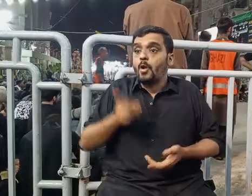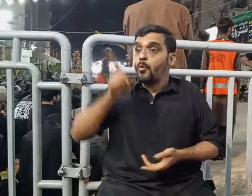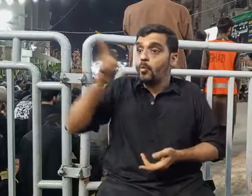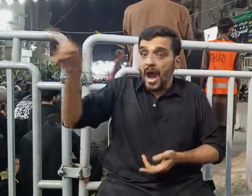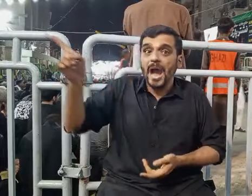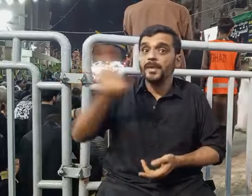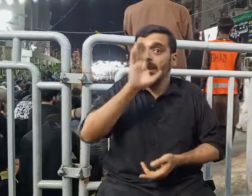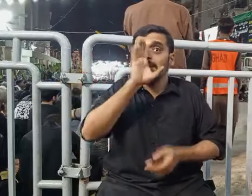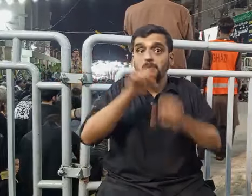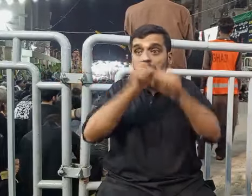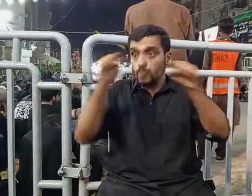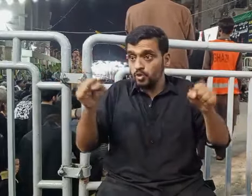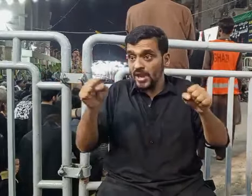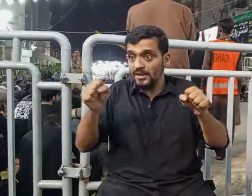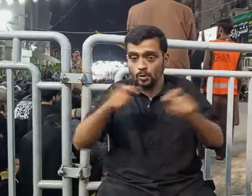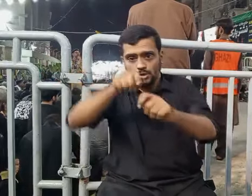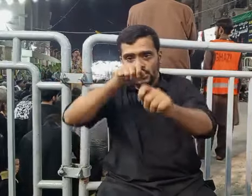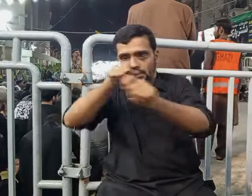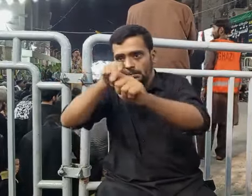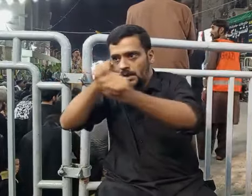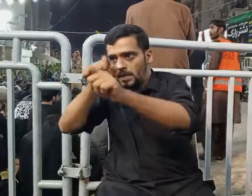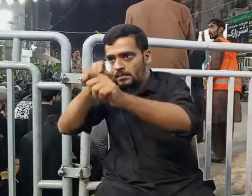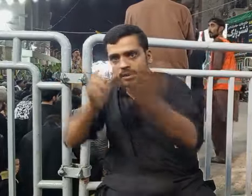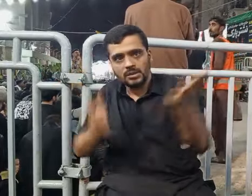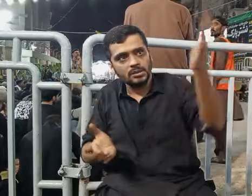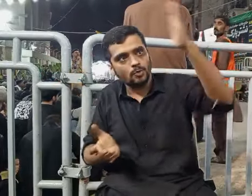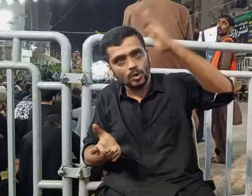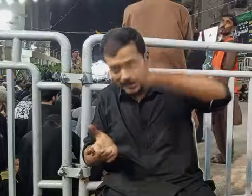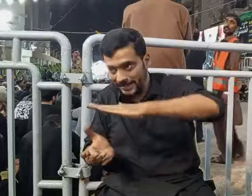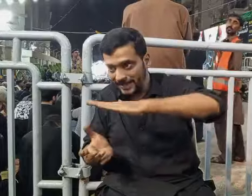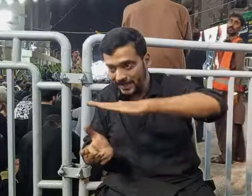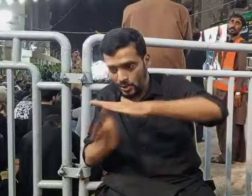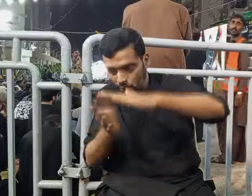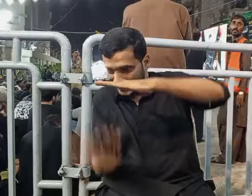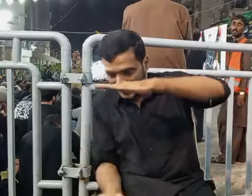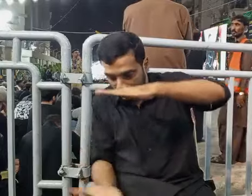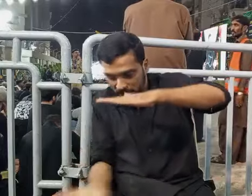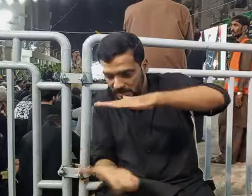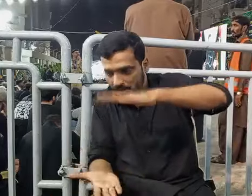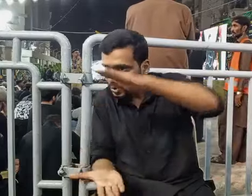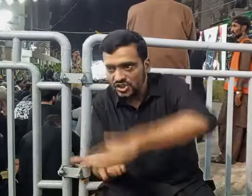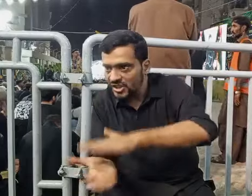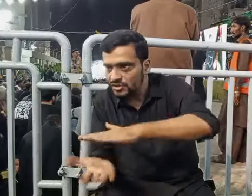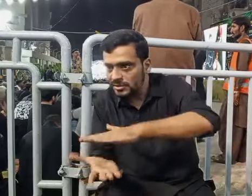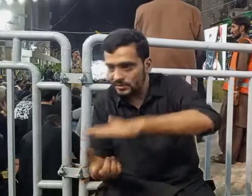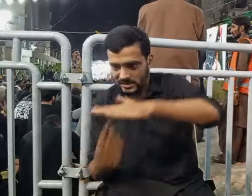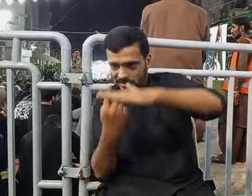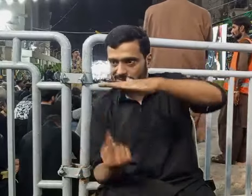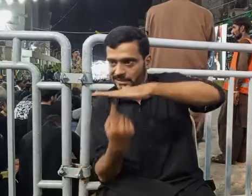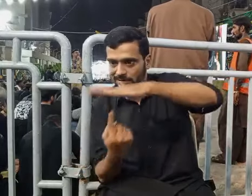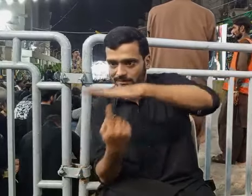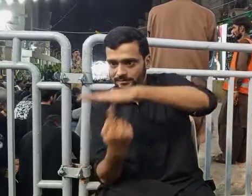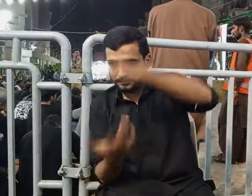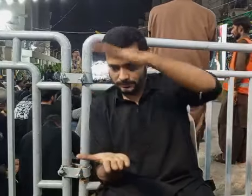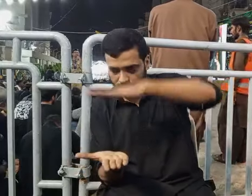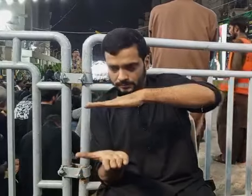کیونکہ شام غریبہ حسین کا لاشا پامال ہونا تھا، لہذا مسائب میں برابر ہونے کے لیے، ایک جیسا ہونے کے لیے حسن کی نیابت میں